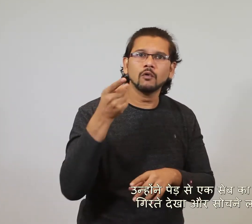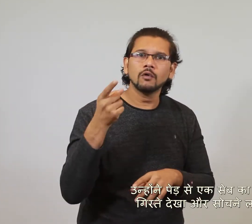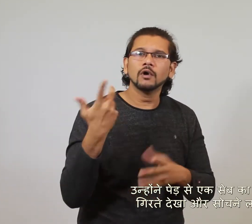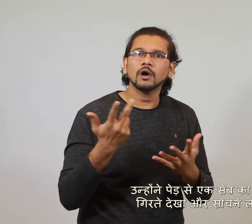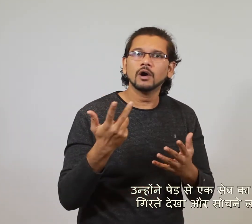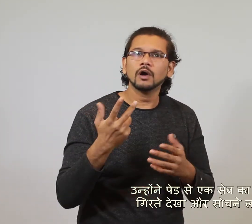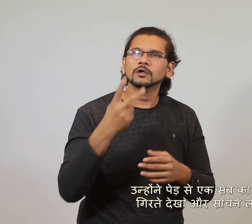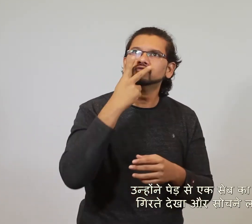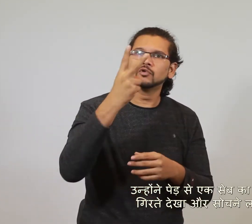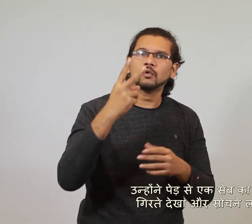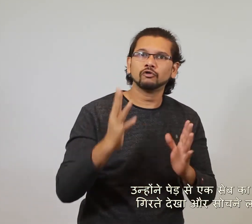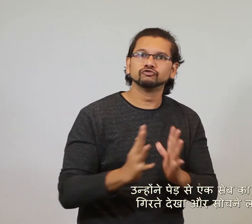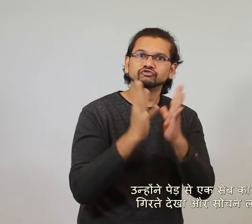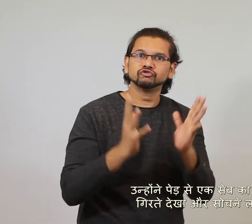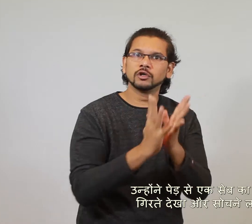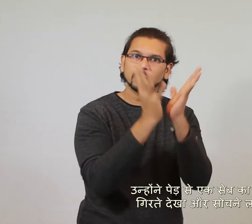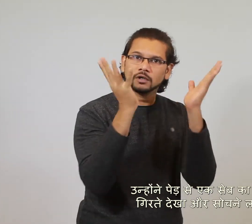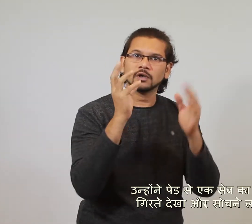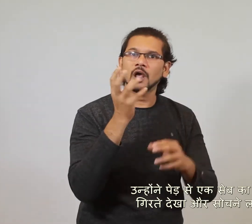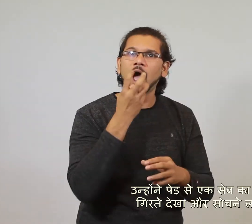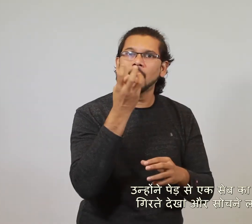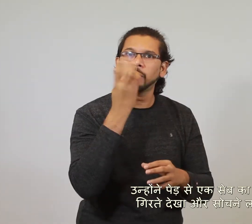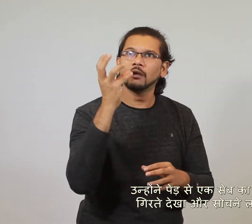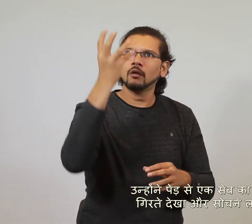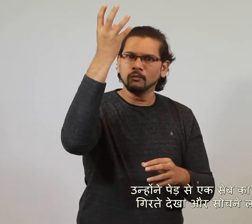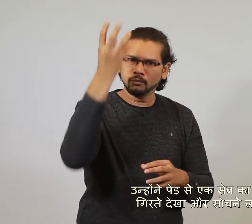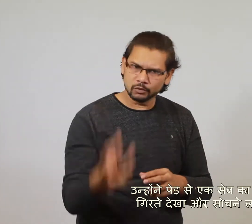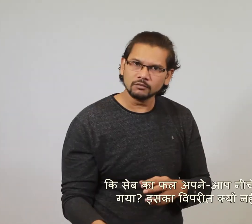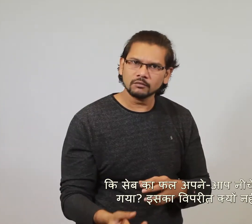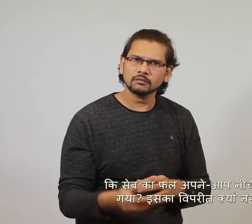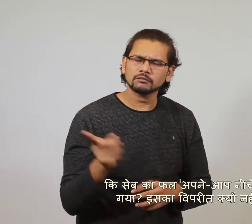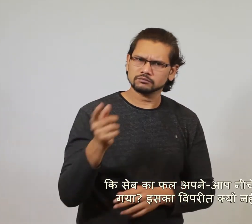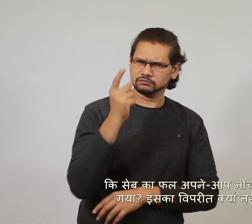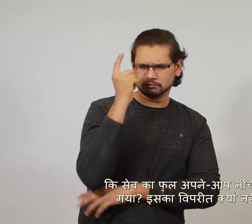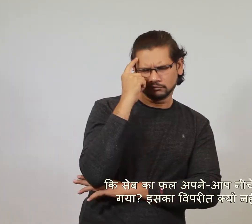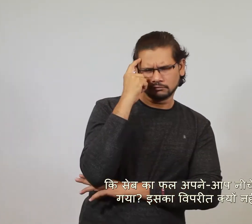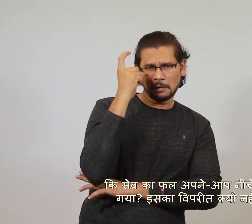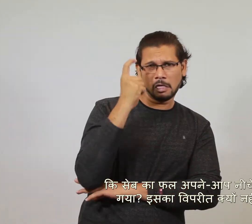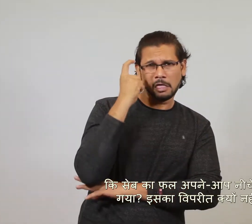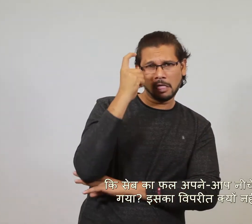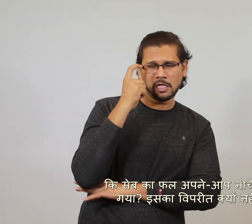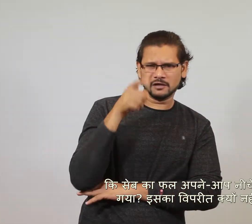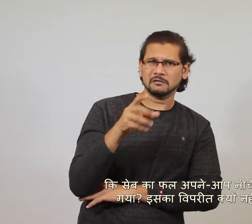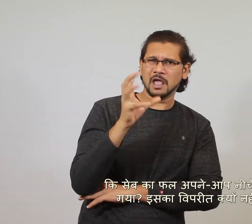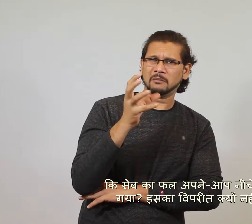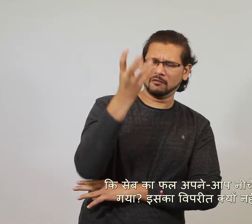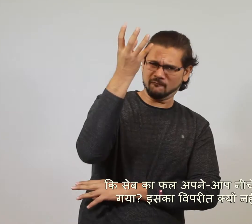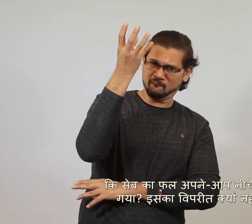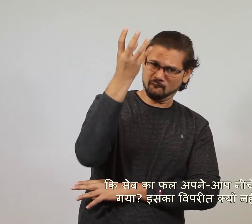उन्होंने पेड से एक सेब कफल गिरते देखा और सोचने लगे कि सेब कफल अपने हाप नीचे